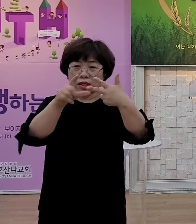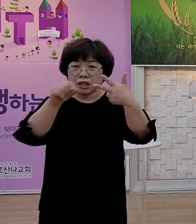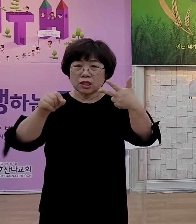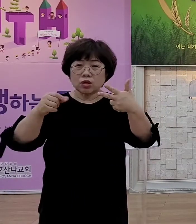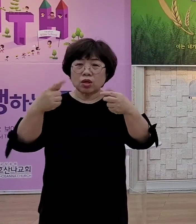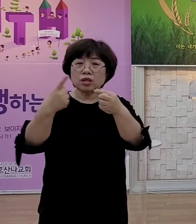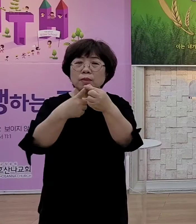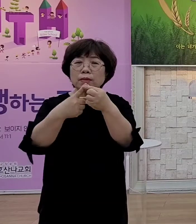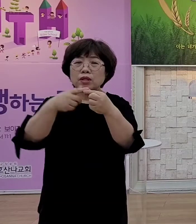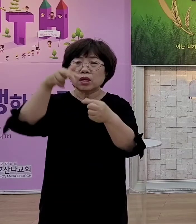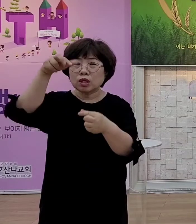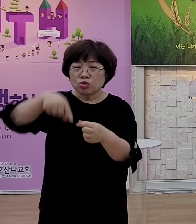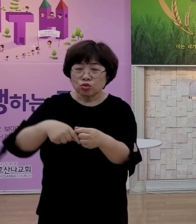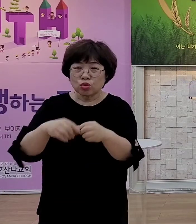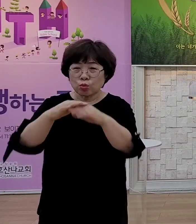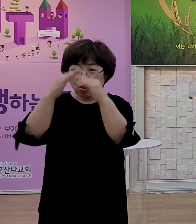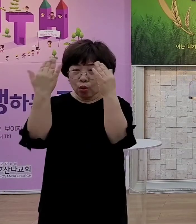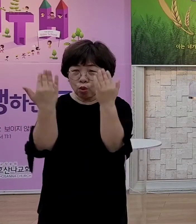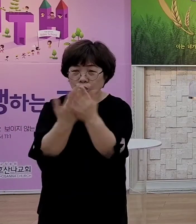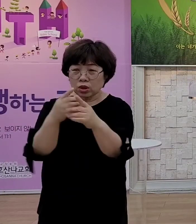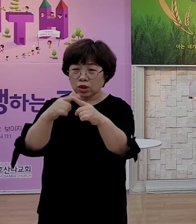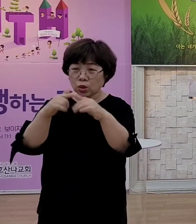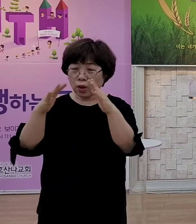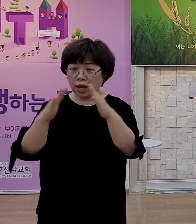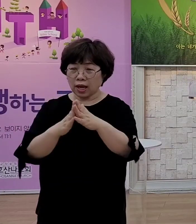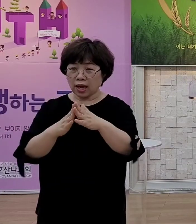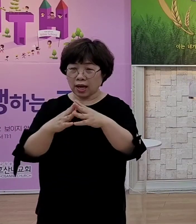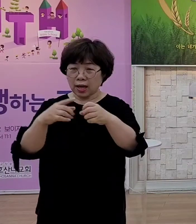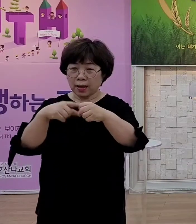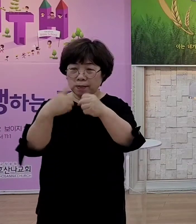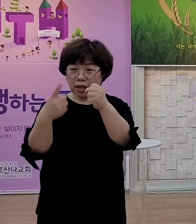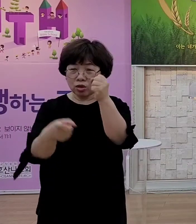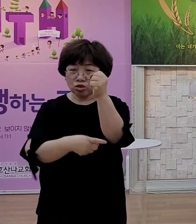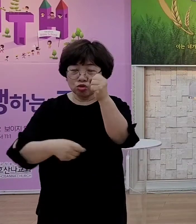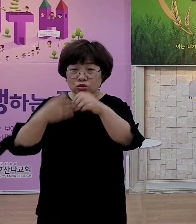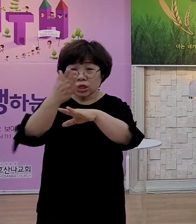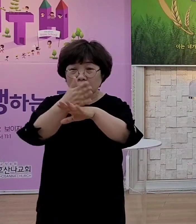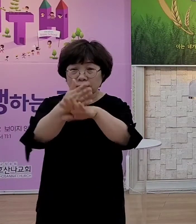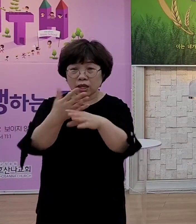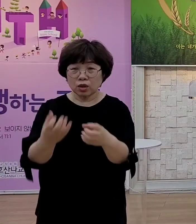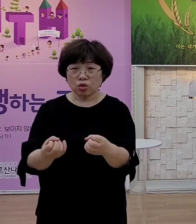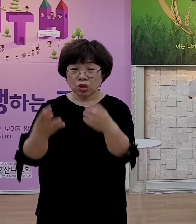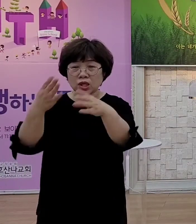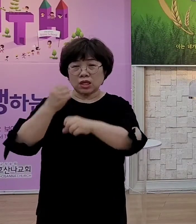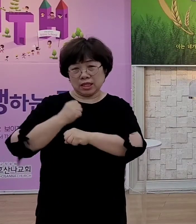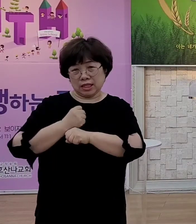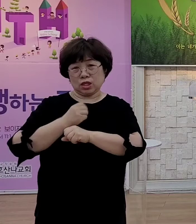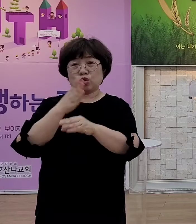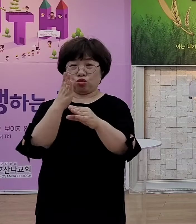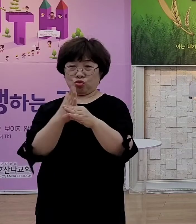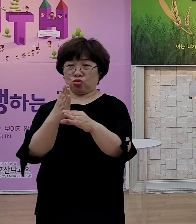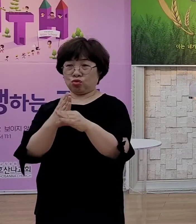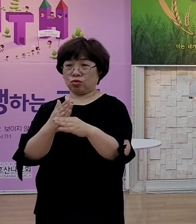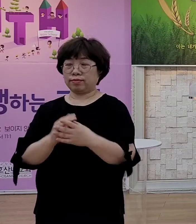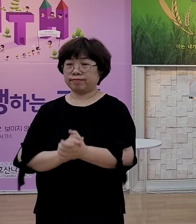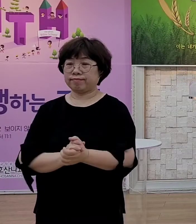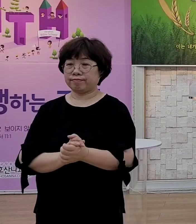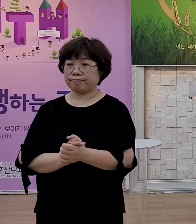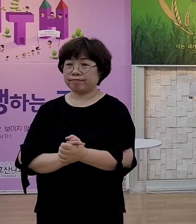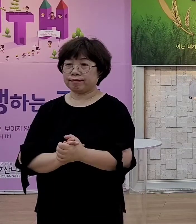감사주일로 정하고 모든 교회가 다 함께 이 맥추 감사절을 지키고 있습니다. 자,